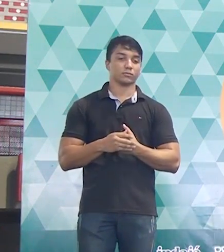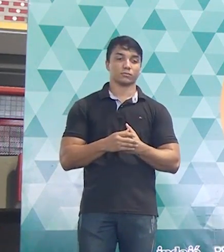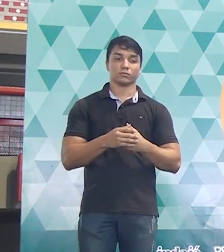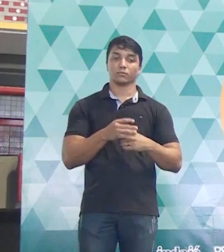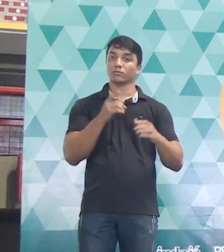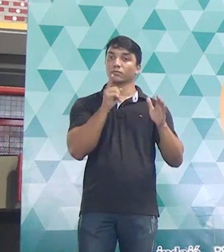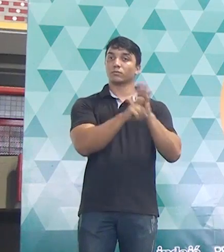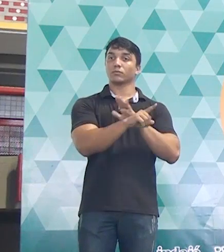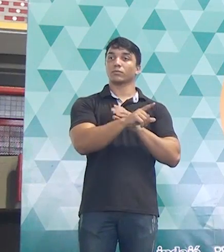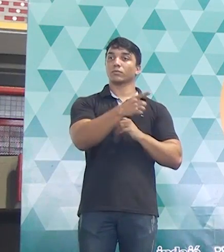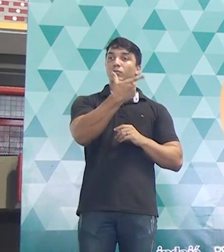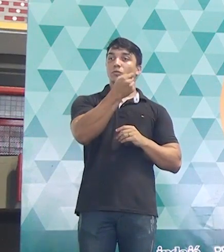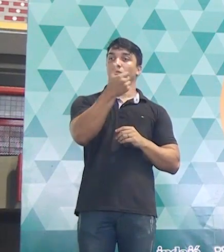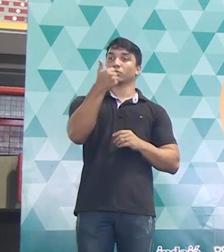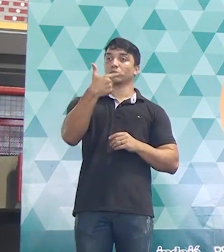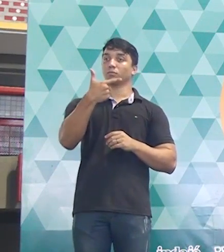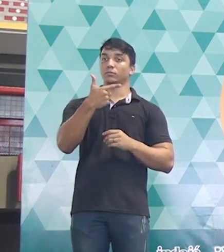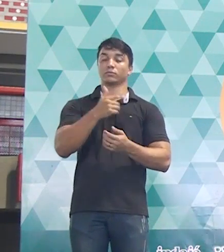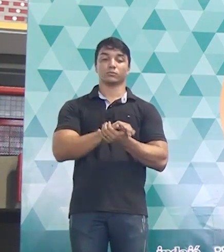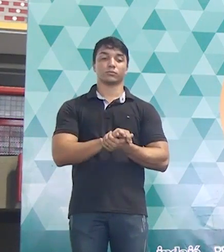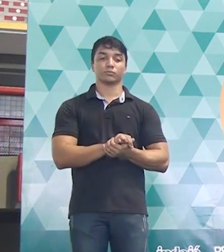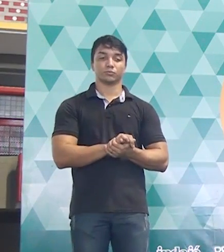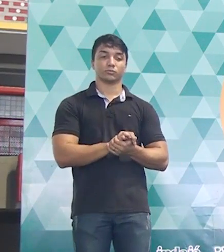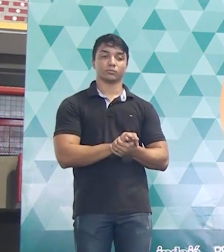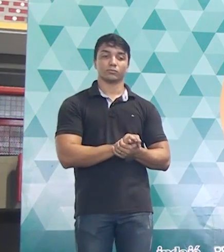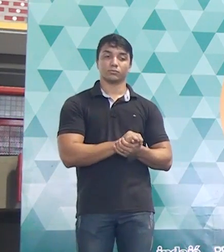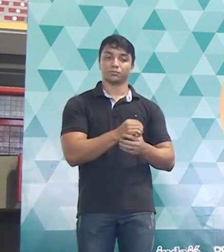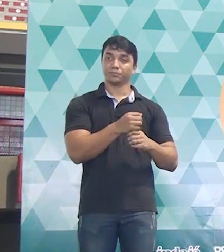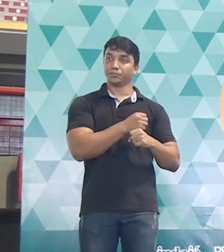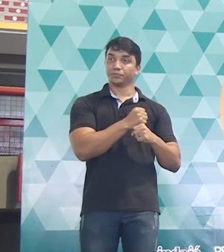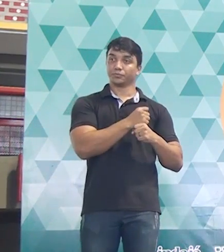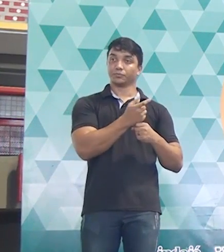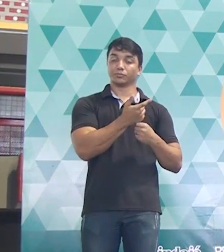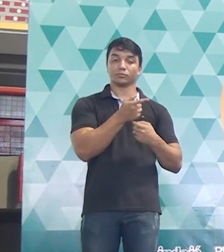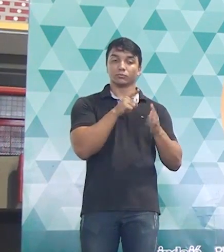Questão do Enem de 2012. Segunda aplicação.